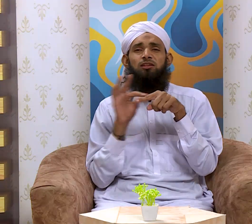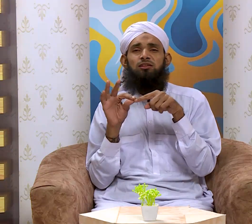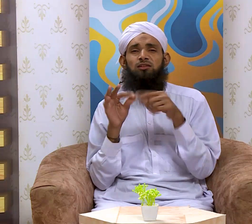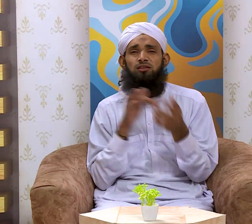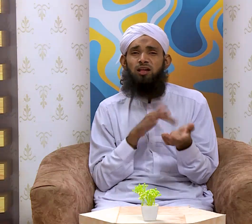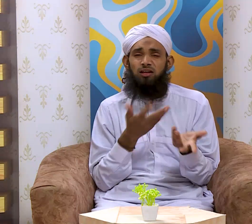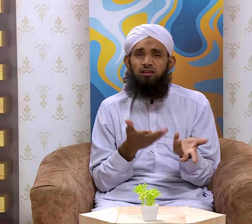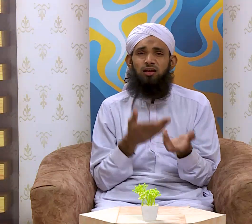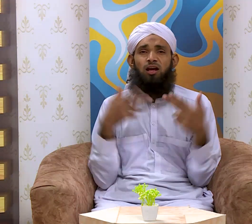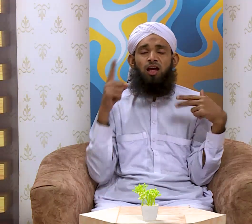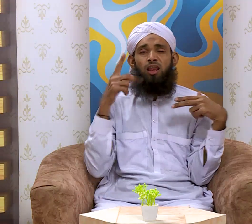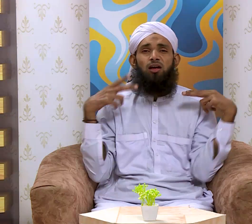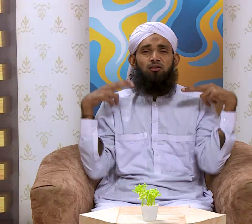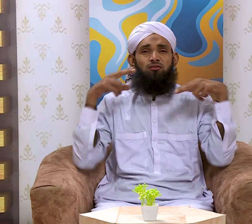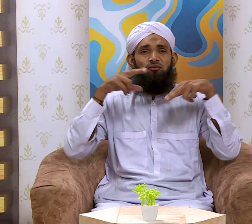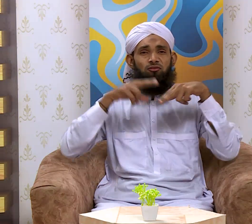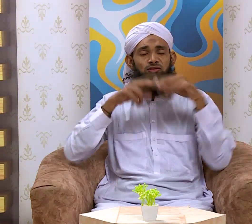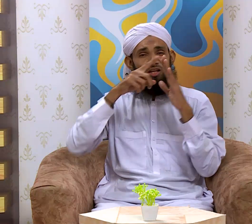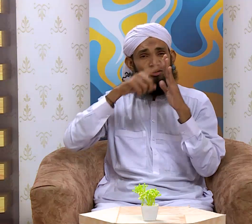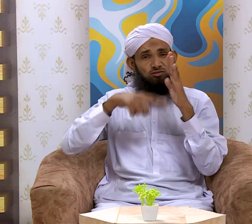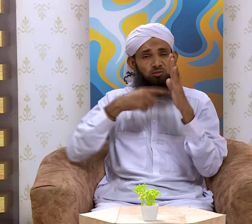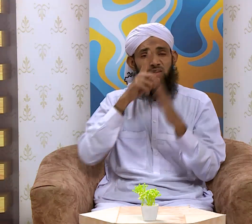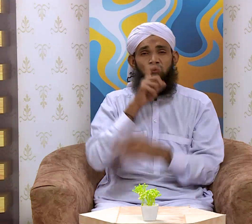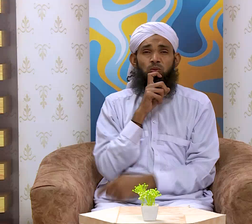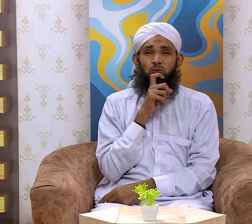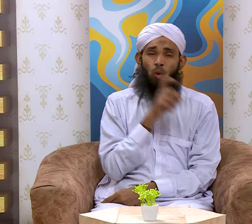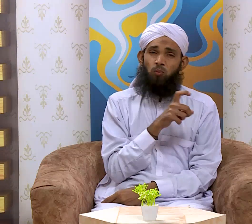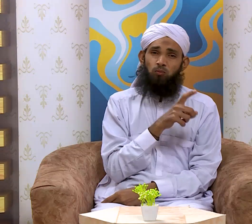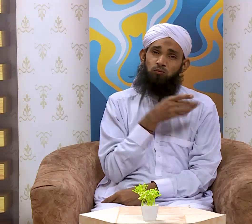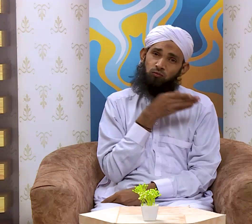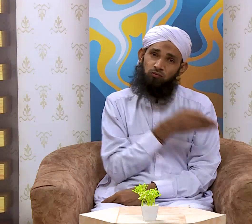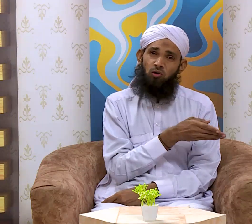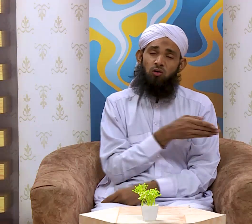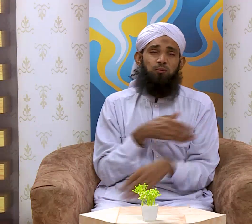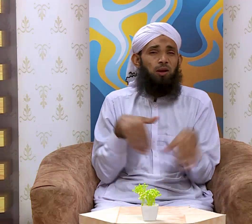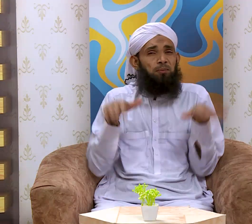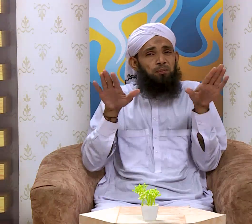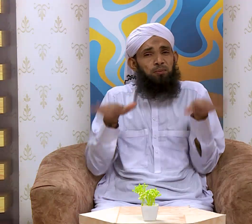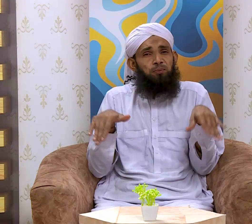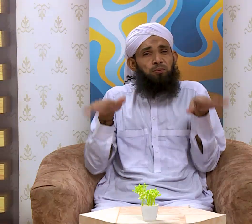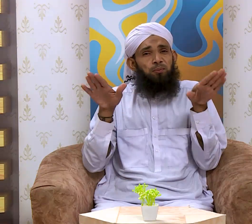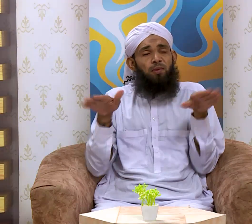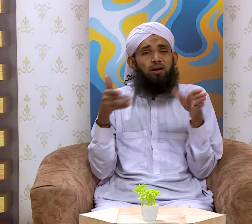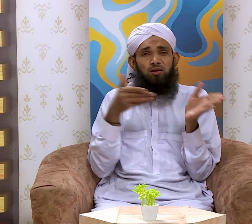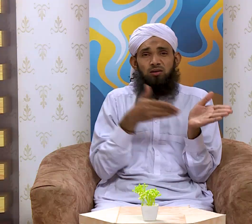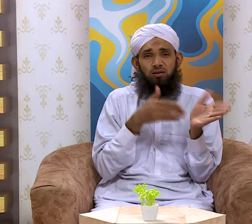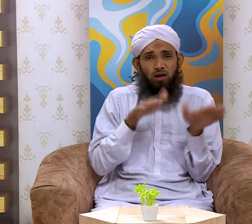حضرت جبریل امین علیہ السلام کو حکم دیا تو انہوں نے اپنے پروں پر بیت المقدس کو اٹھا لیا